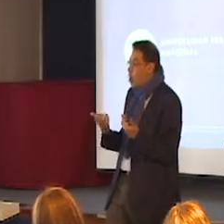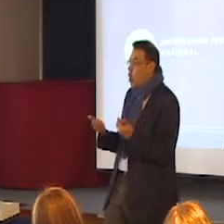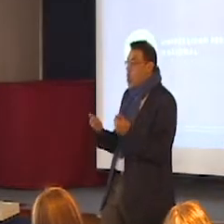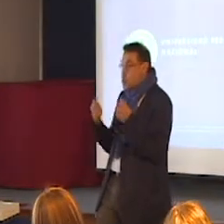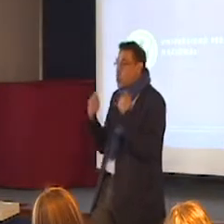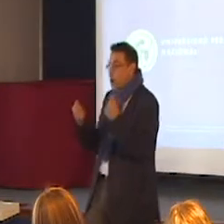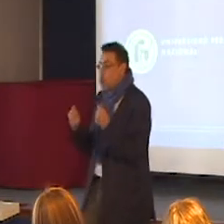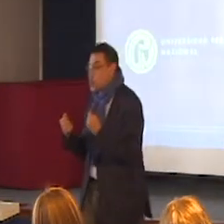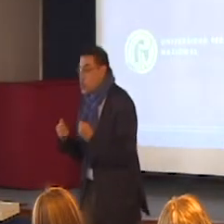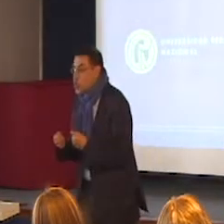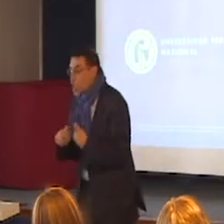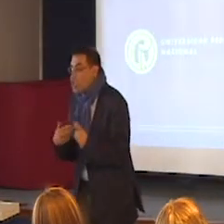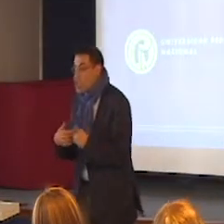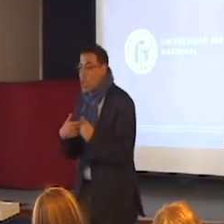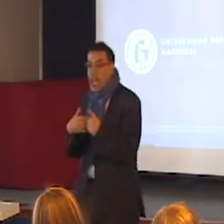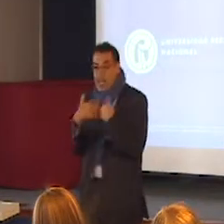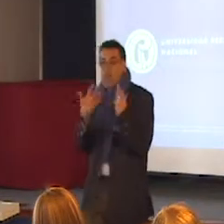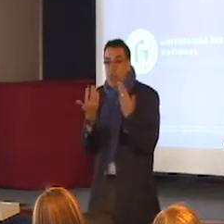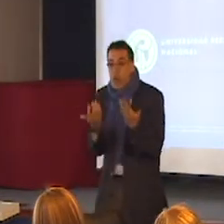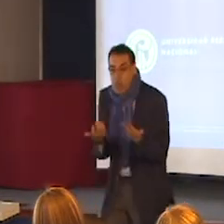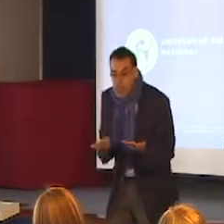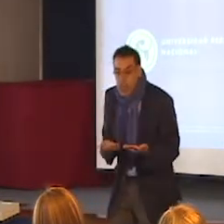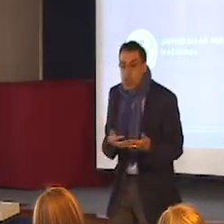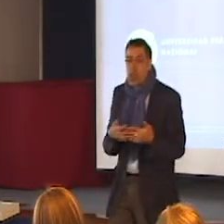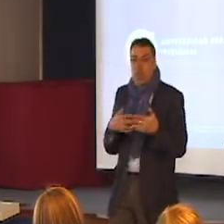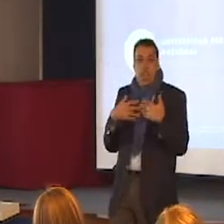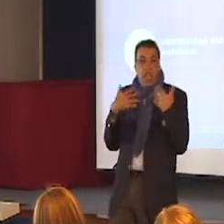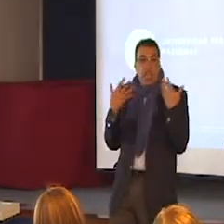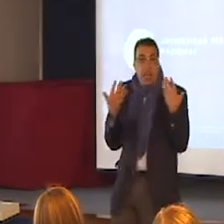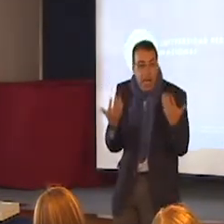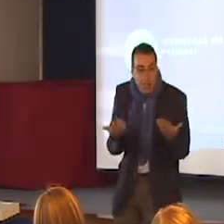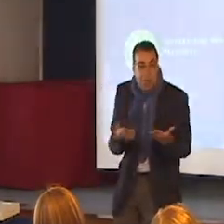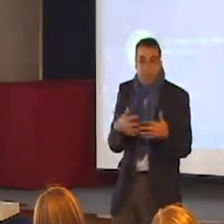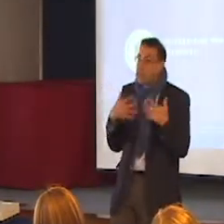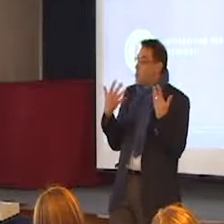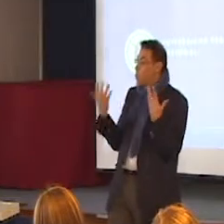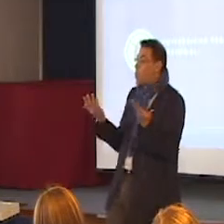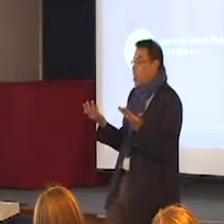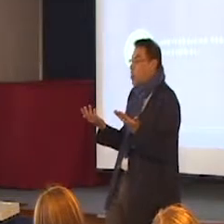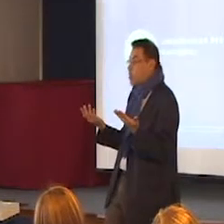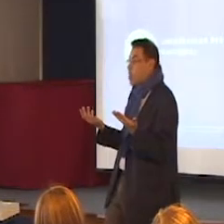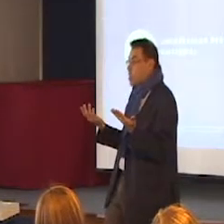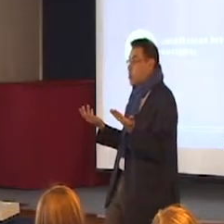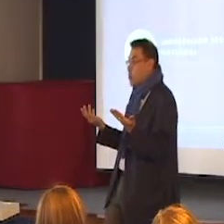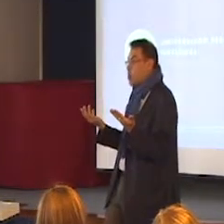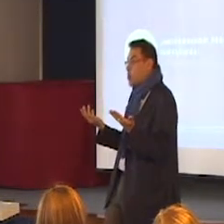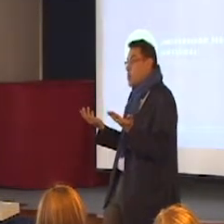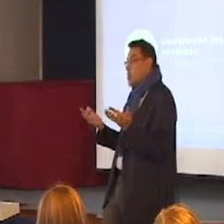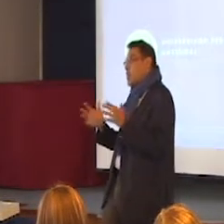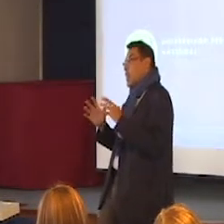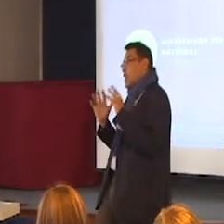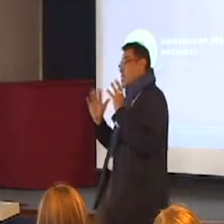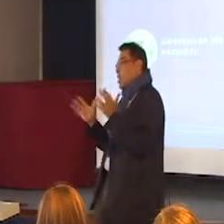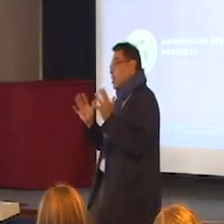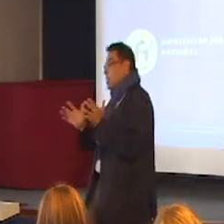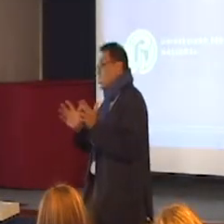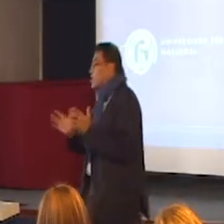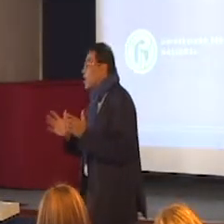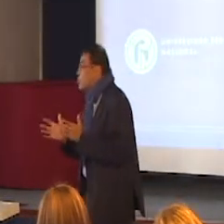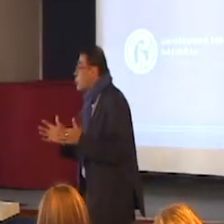mientras nosotros no asumamos procesos reales de formación en el campo específico de la